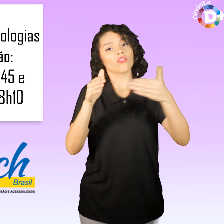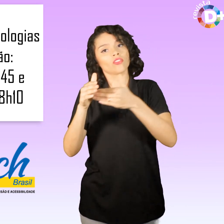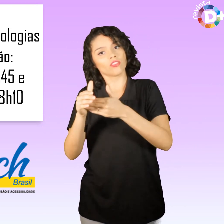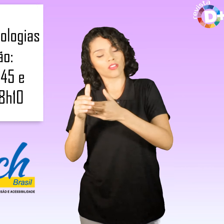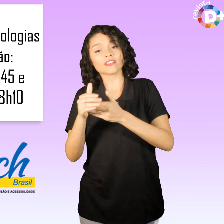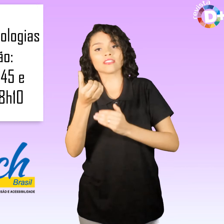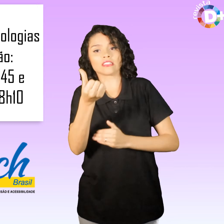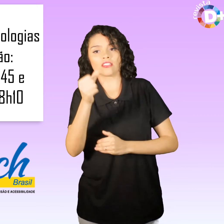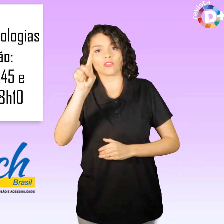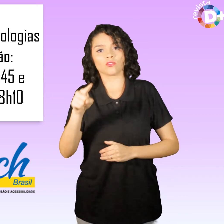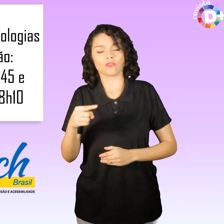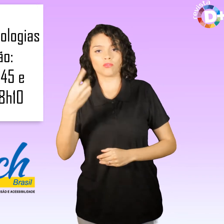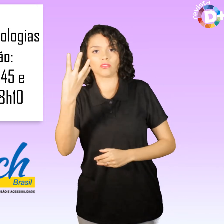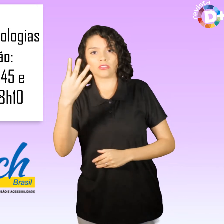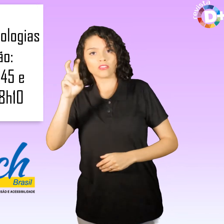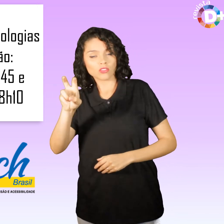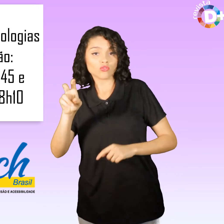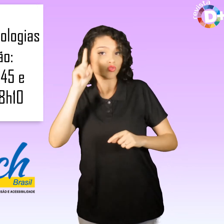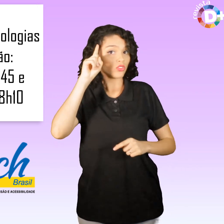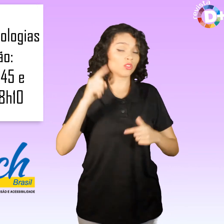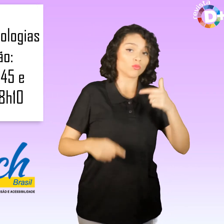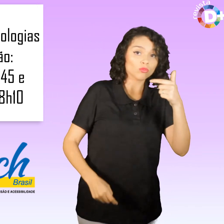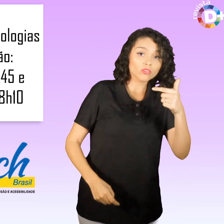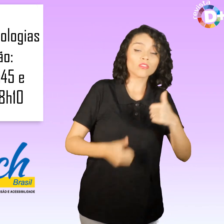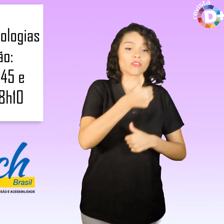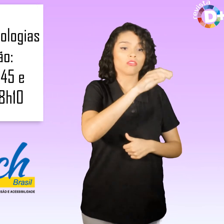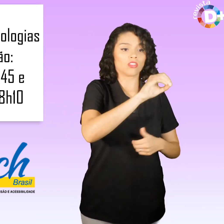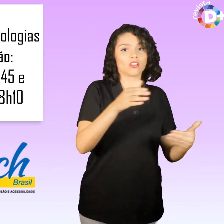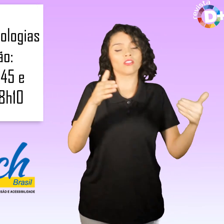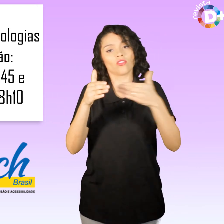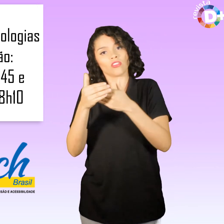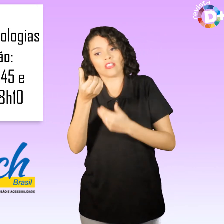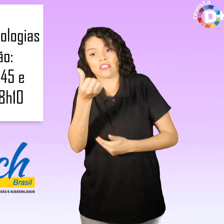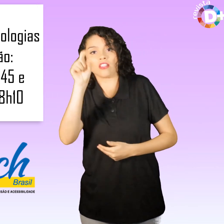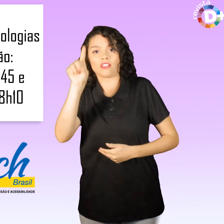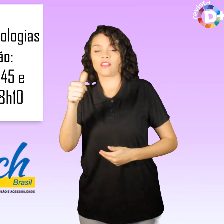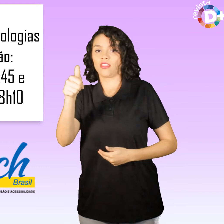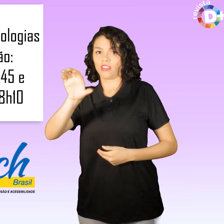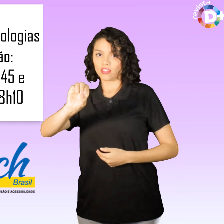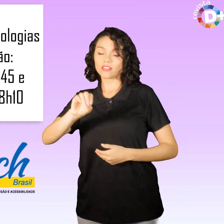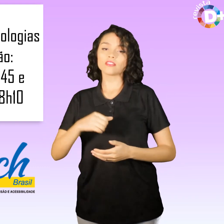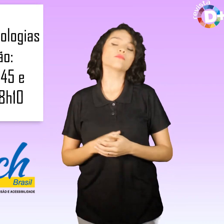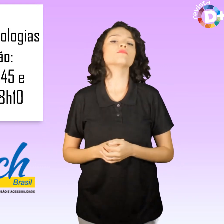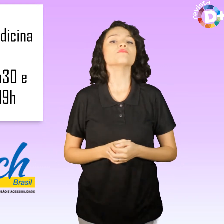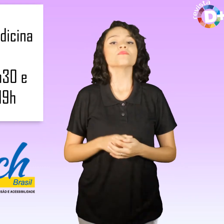45 minutos. E 2 de junho, das 10 às 18 horas e 10 minutos.